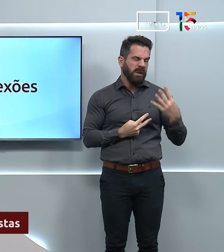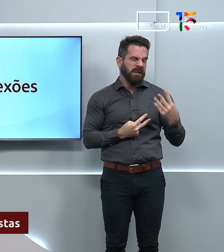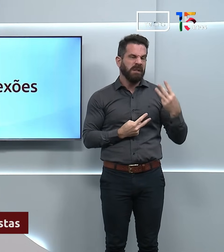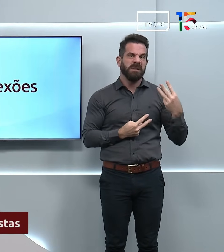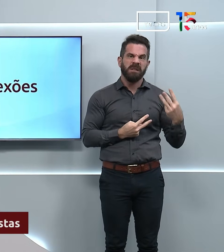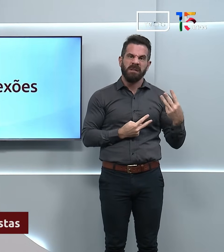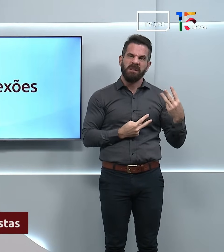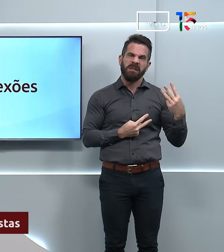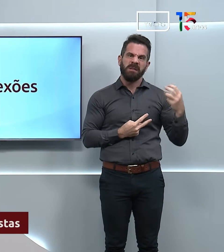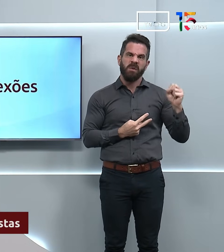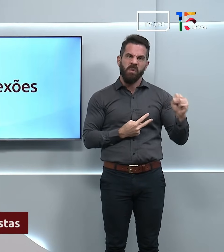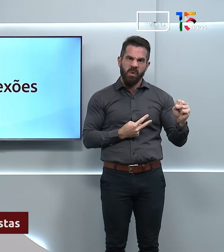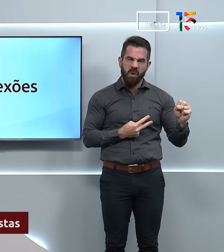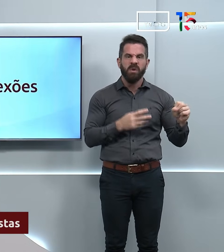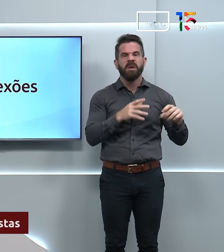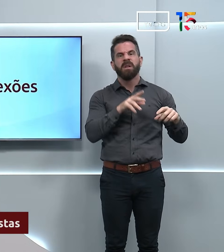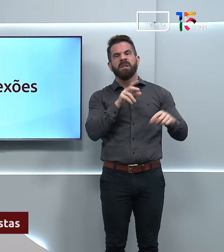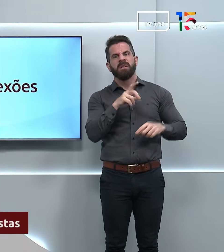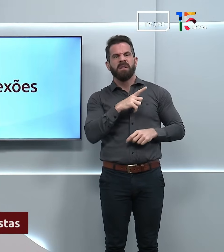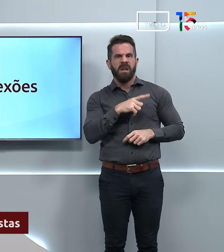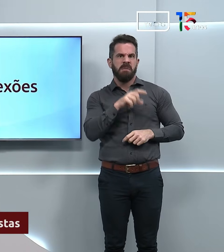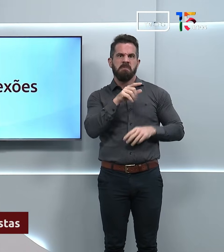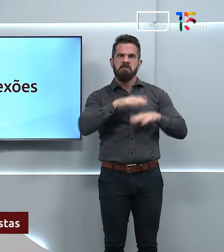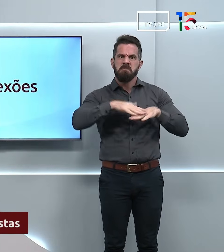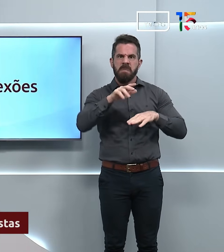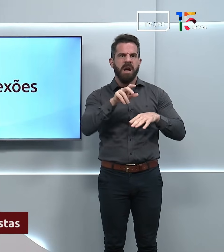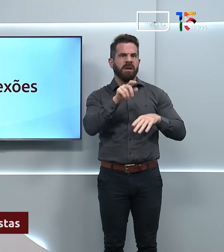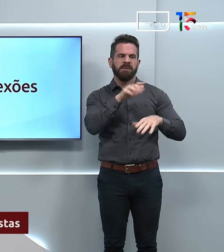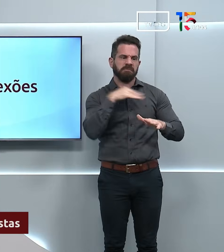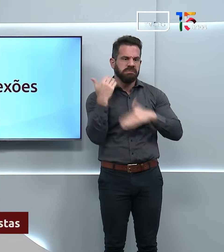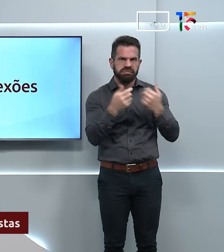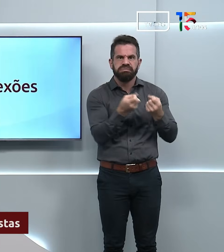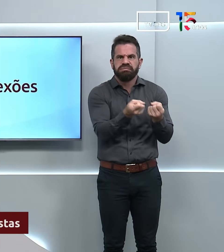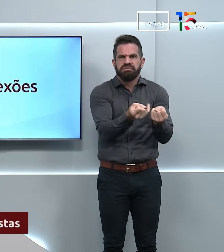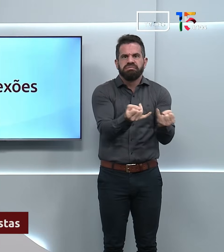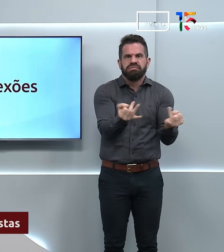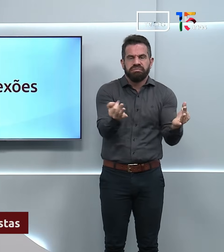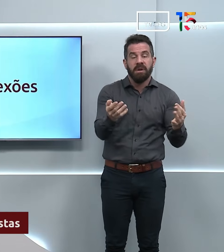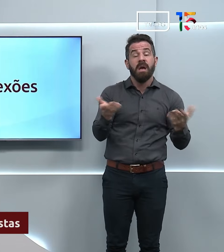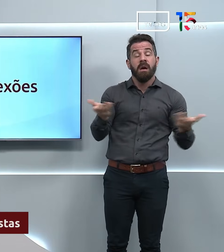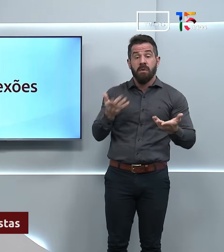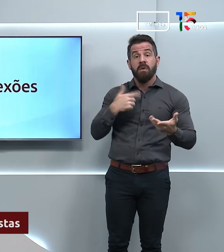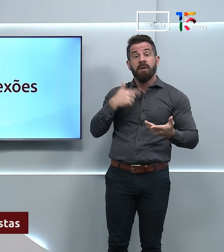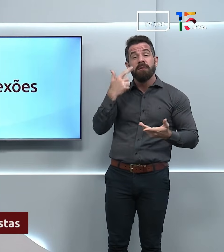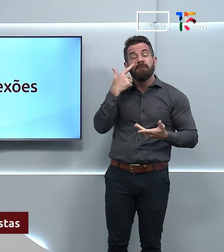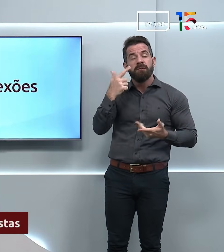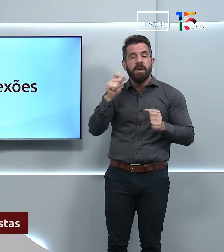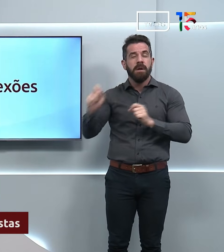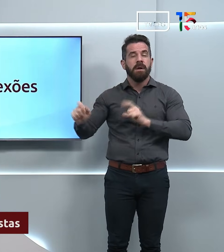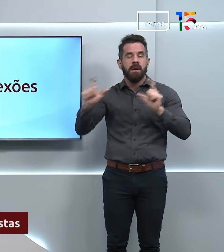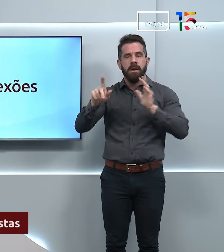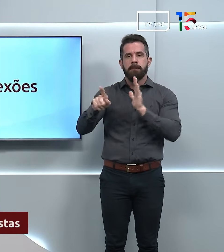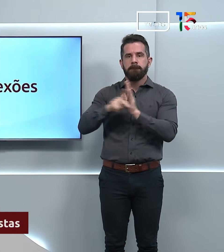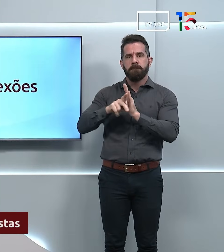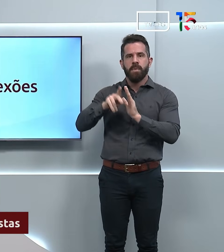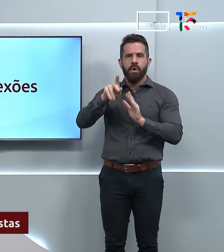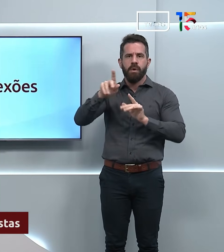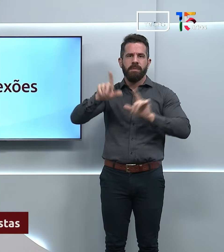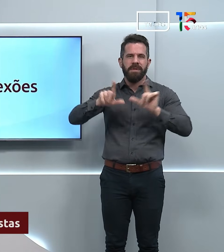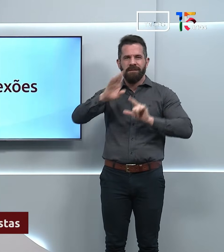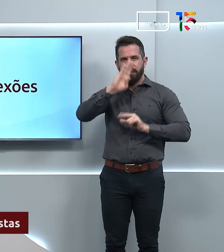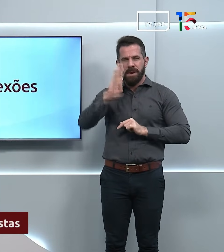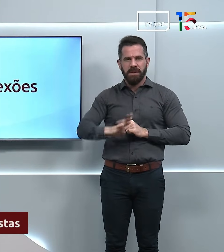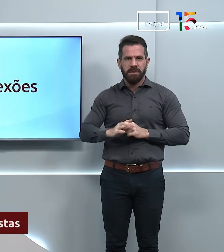foram assassinados. Nós vamos conferir agora mais informações sobre esse triste assunto na matéria da TV Brasil.